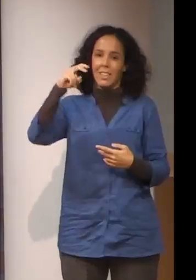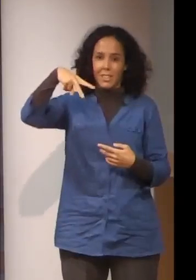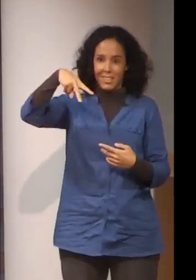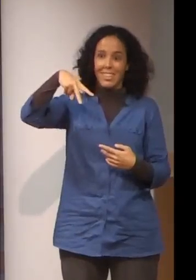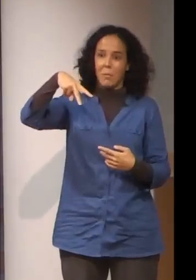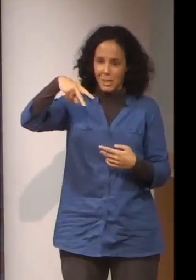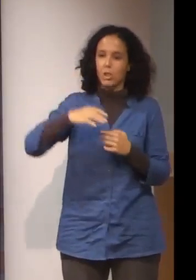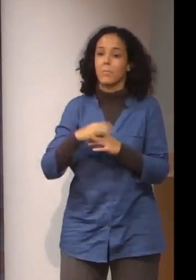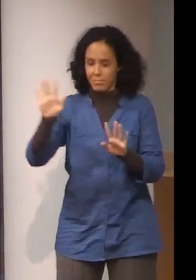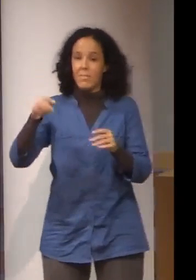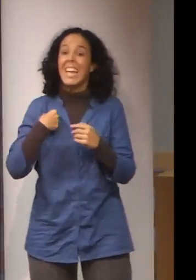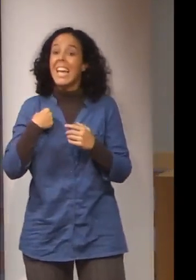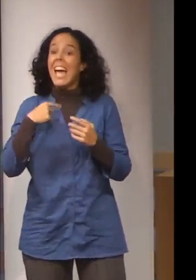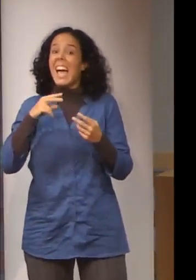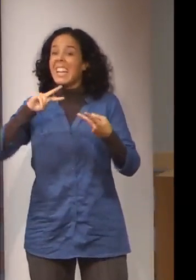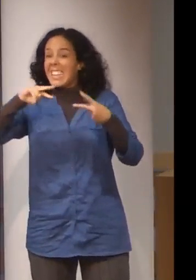depiction,